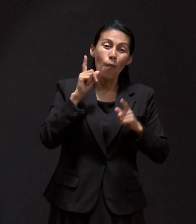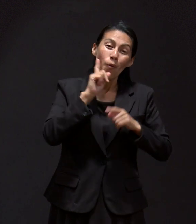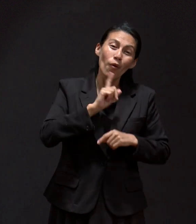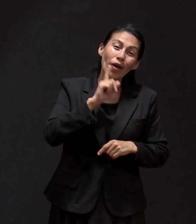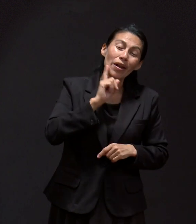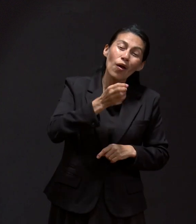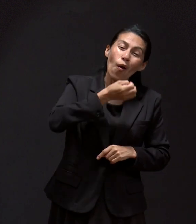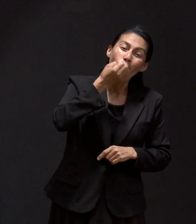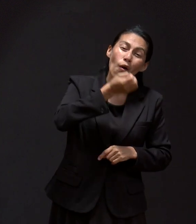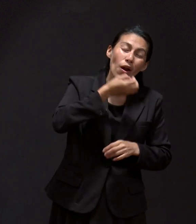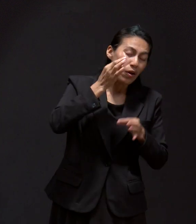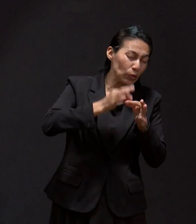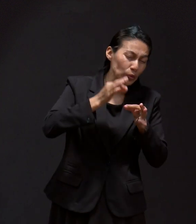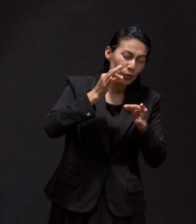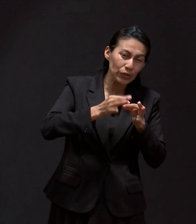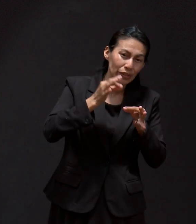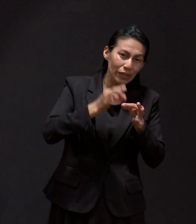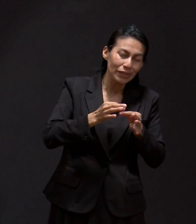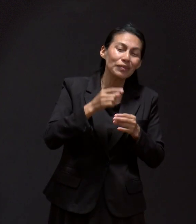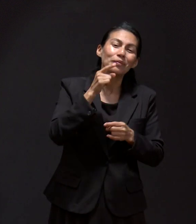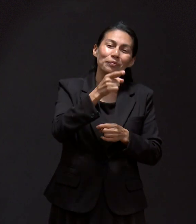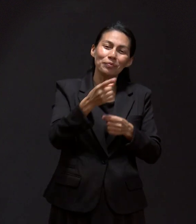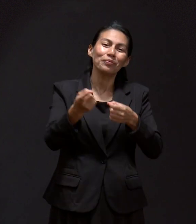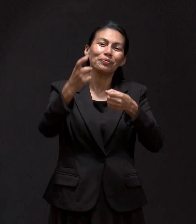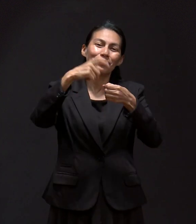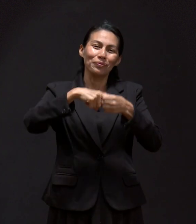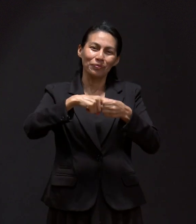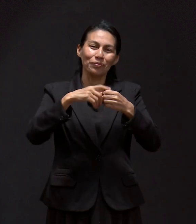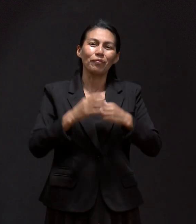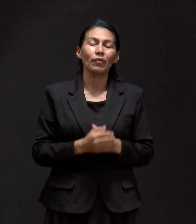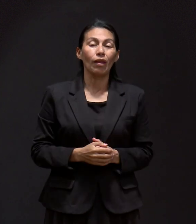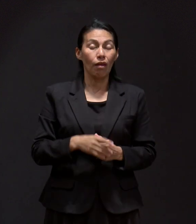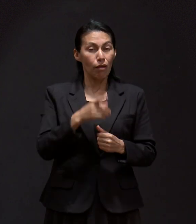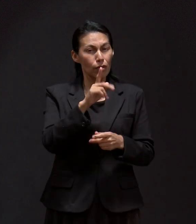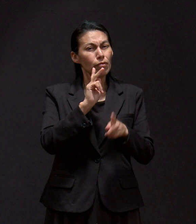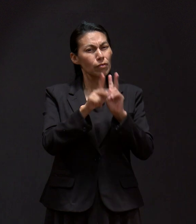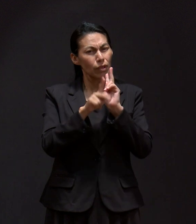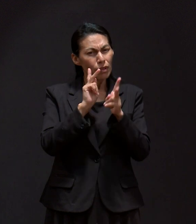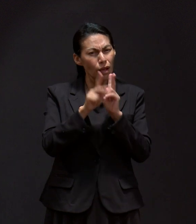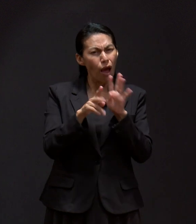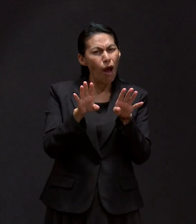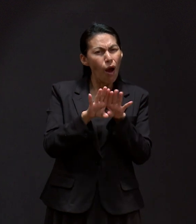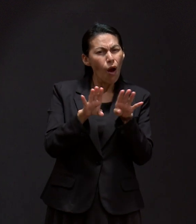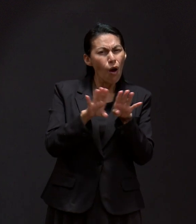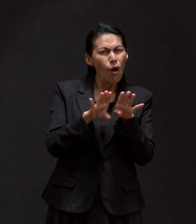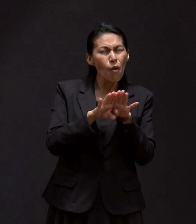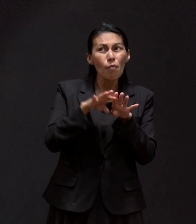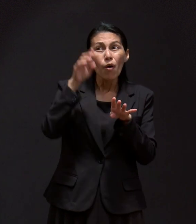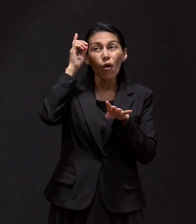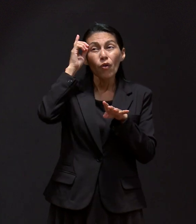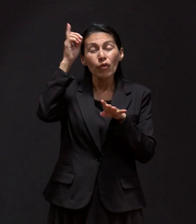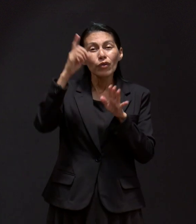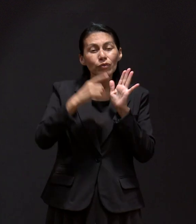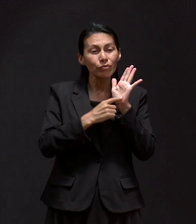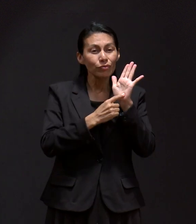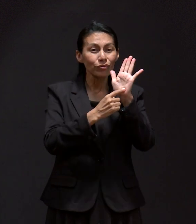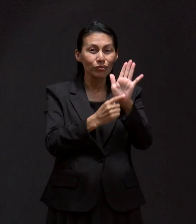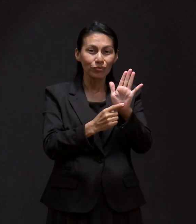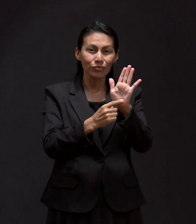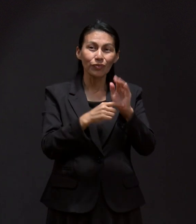y nos compartirán como dios se ha manifestado tanto en uno como en otro plano